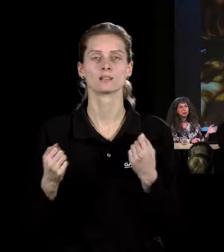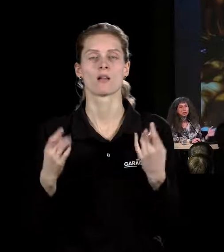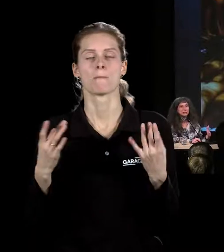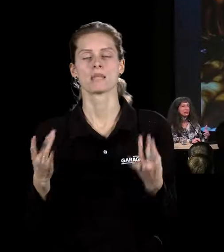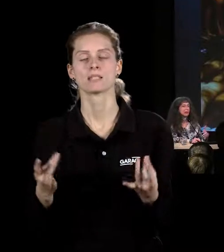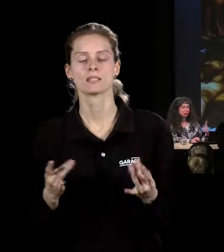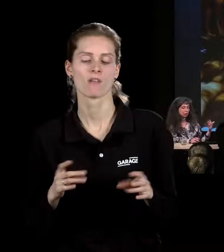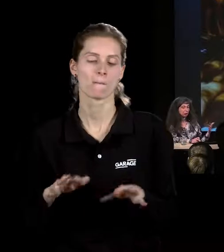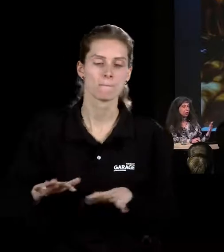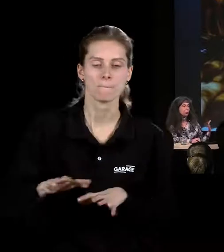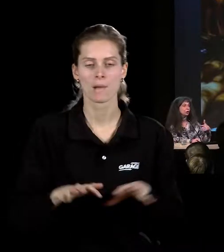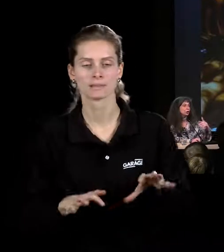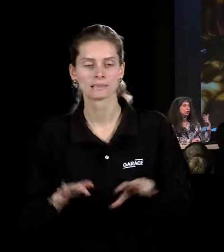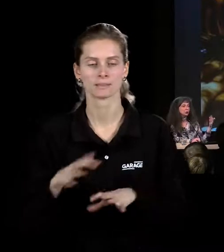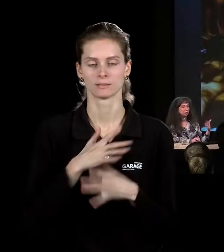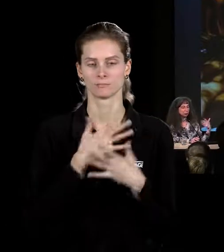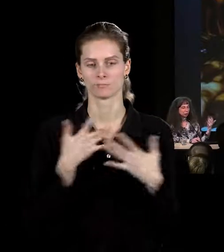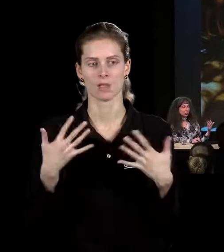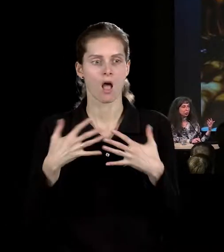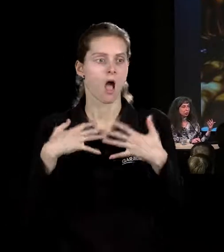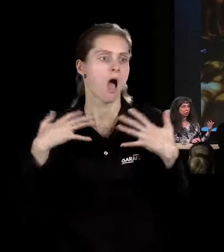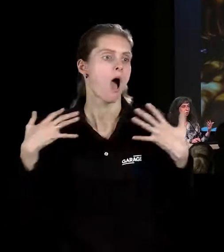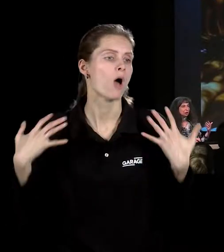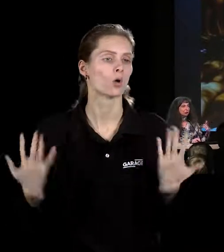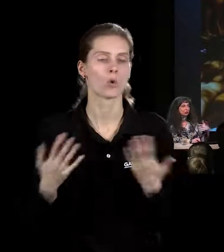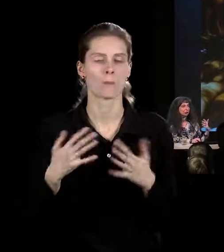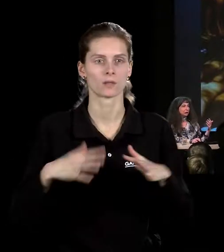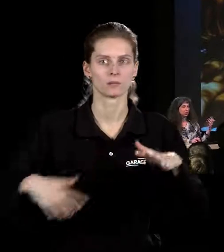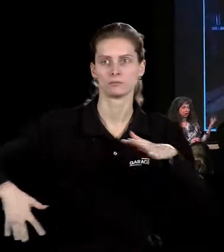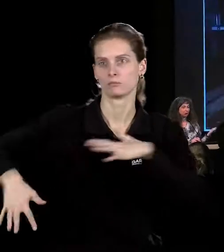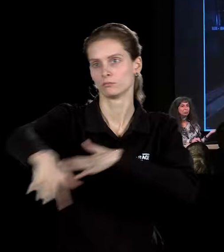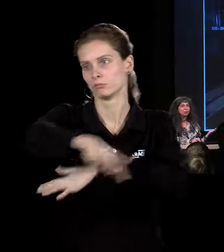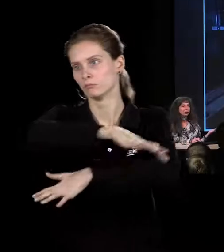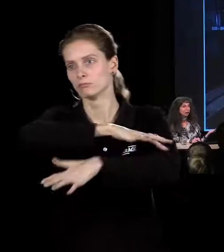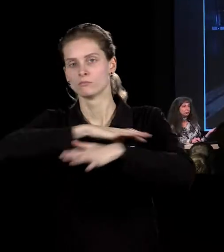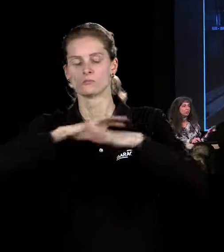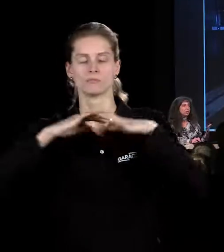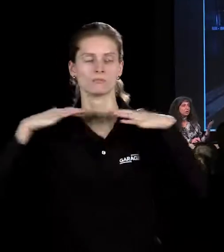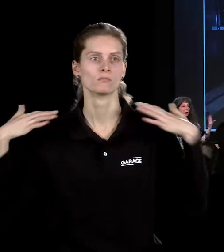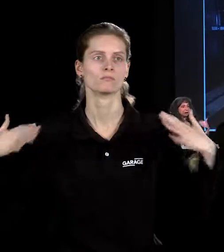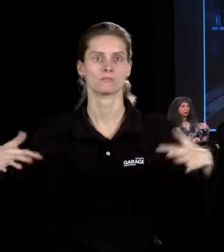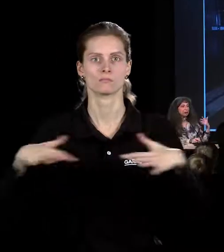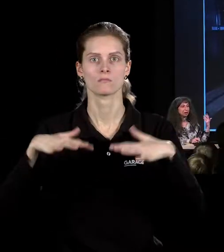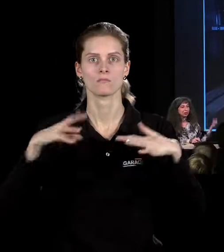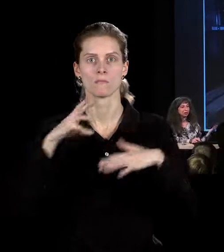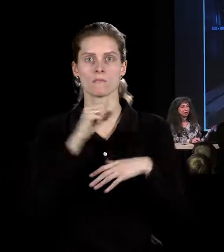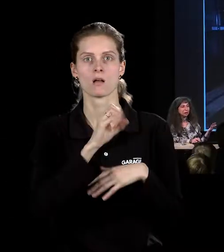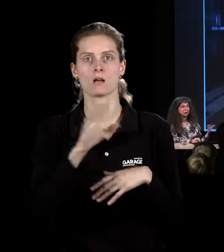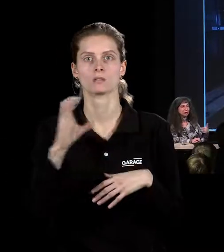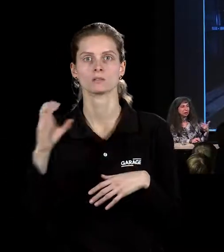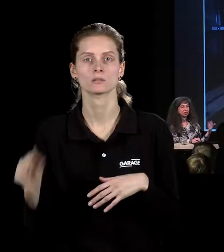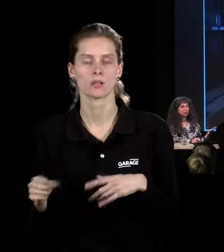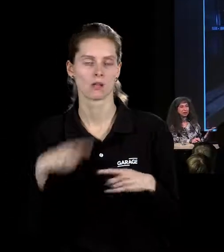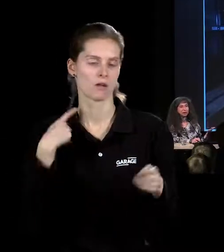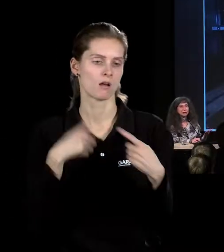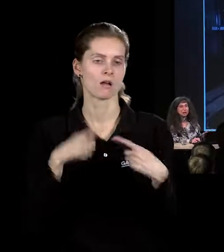медитировать, ползти. Вот огромный сюжет, как бы, который разворачивается вот этой самой толпы, этой самой массы разных